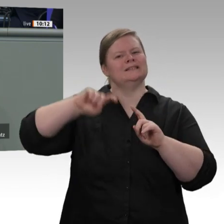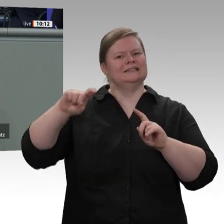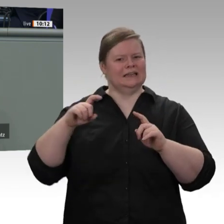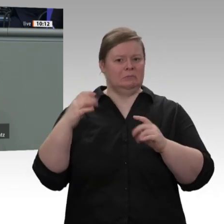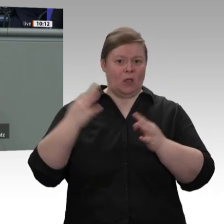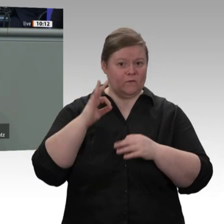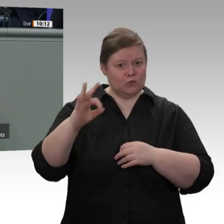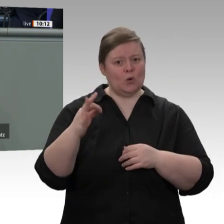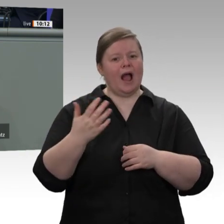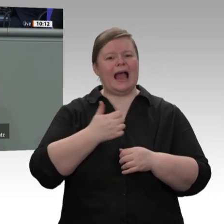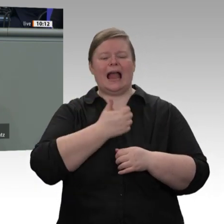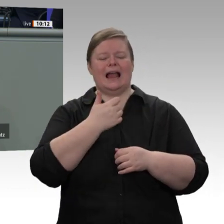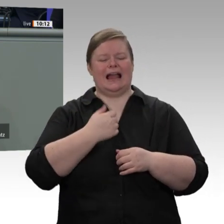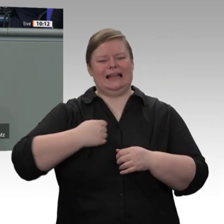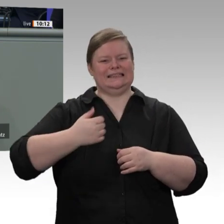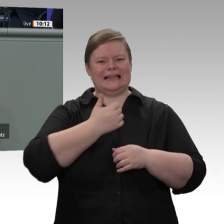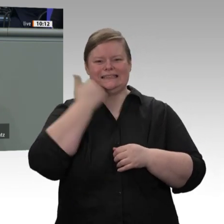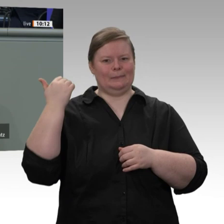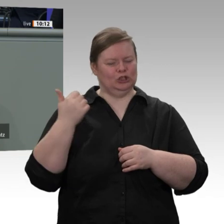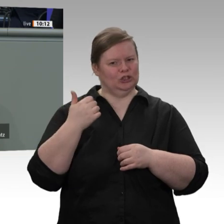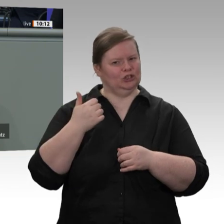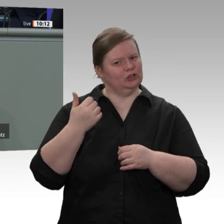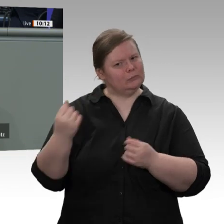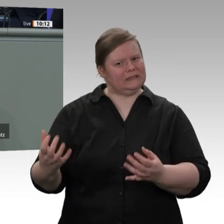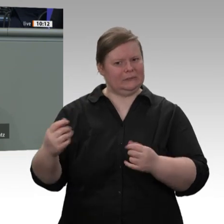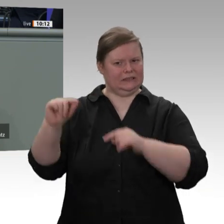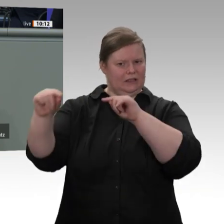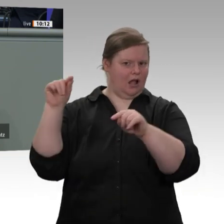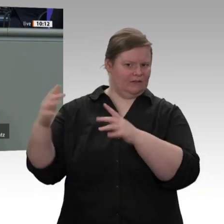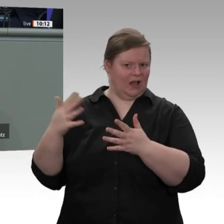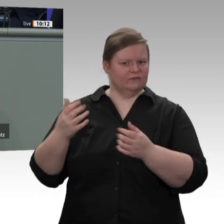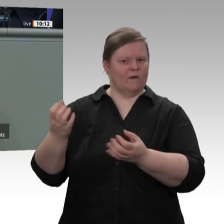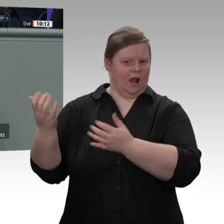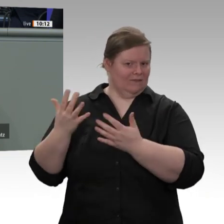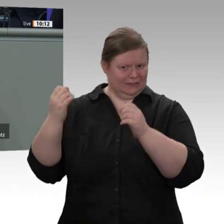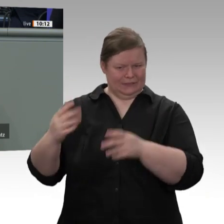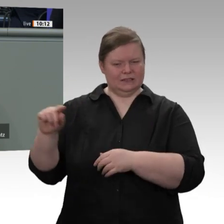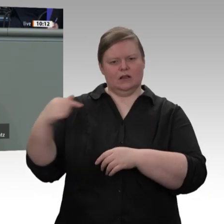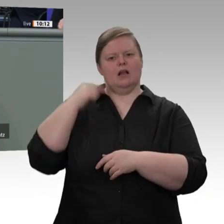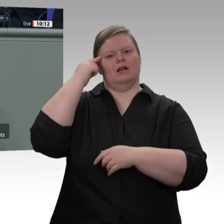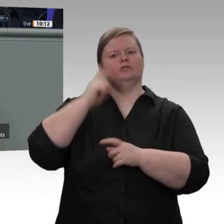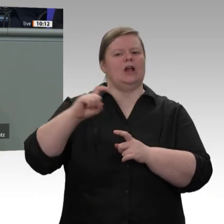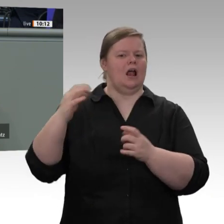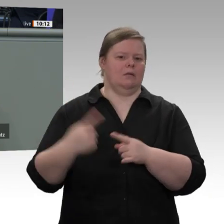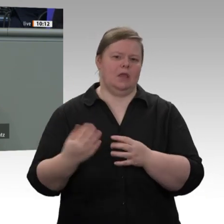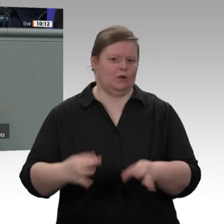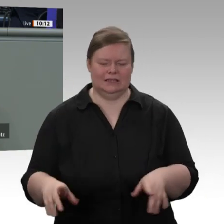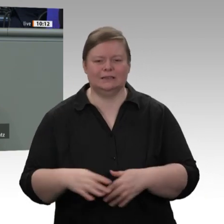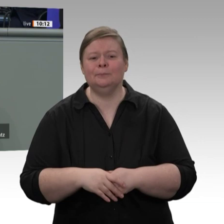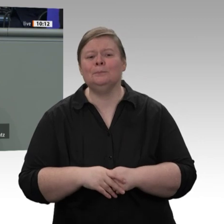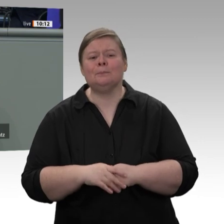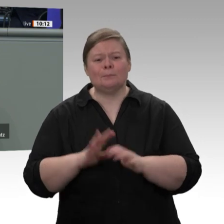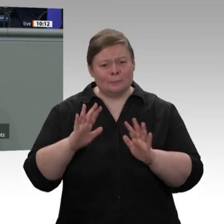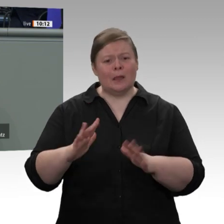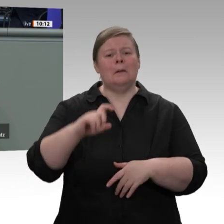wohl noch mal sagen dürfen. Es folgen Beleidigungen, Gewaltfantasien, Drohungen. Und all das gipfelt schließlich in